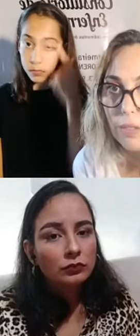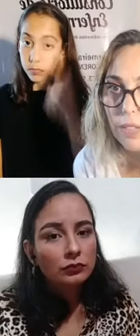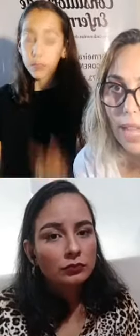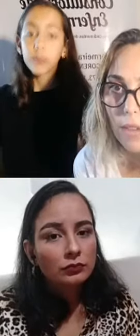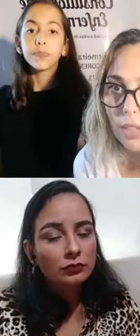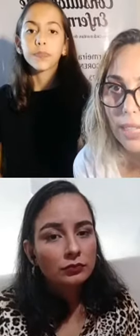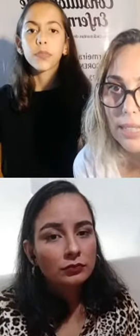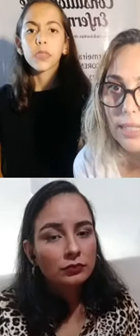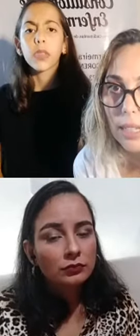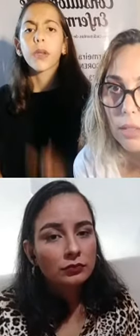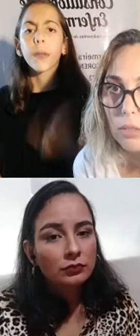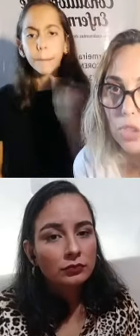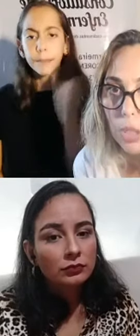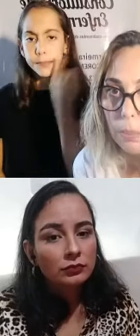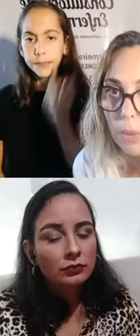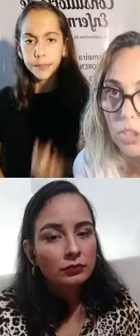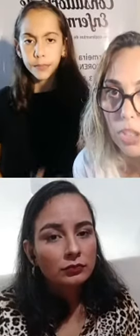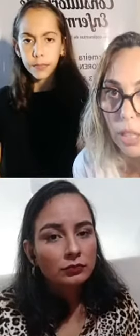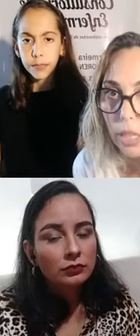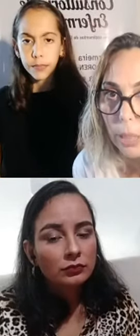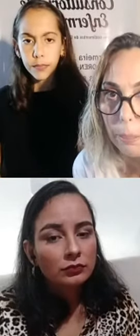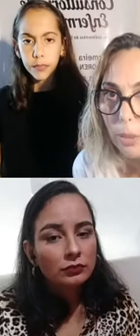seria viável a criação de